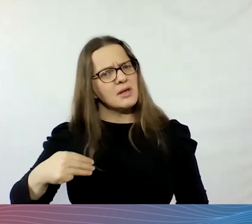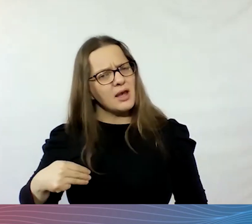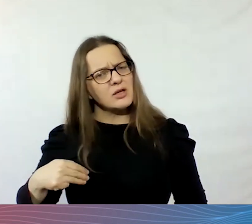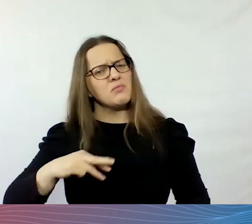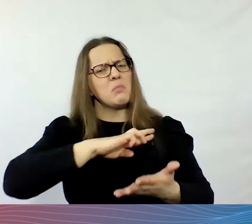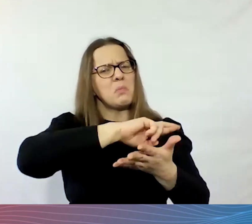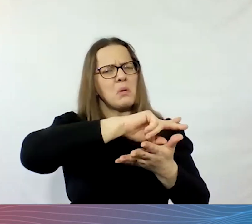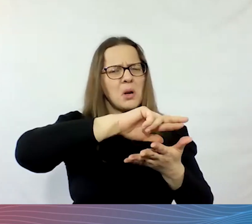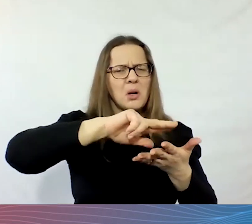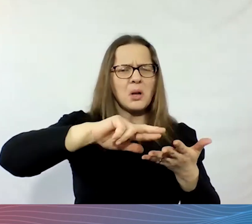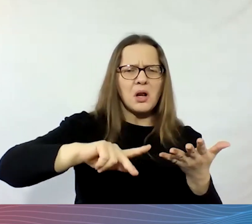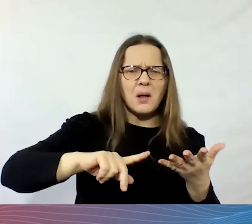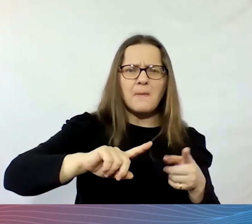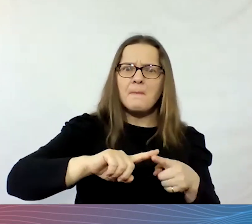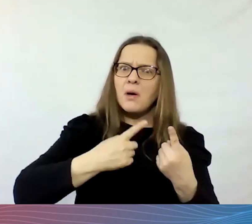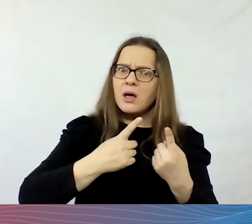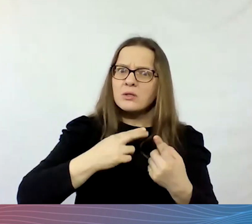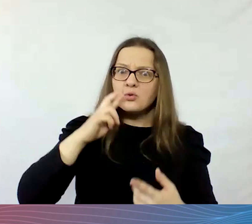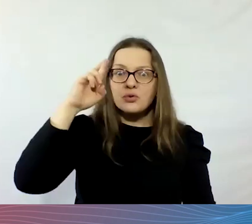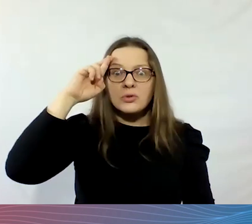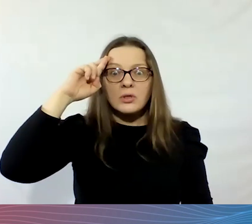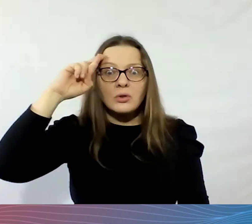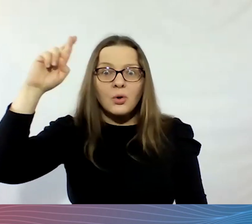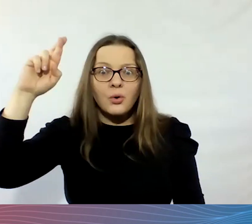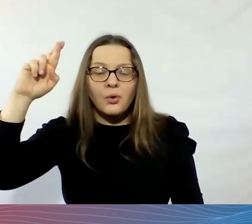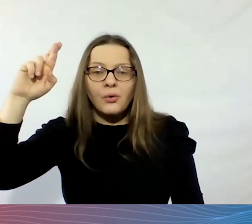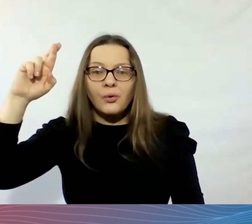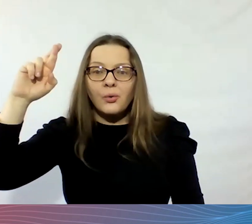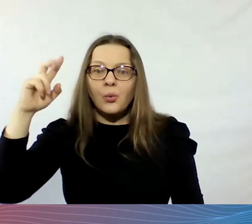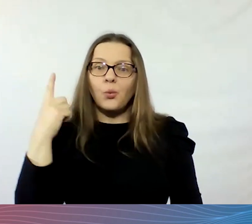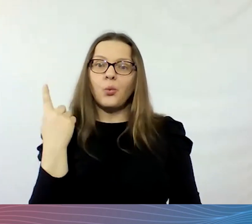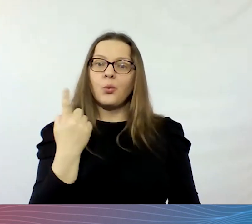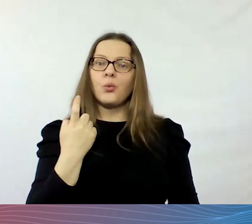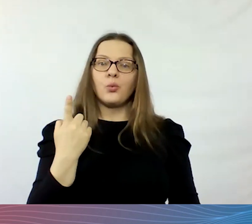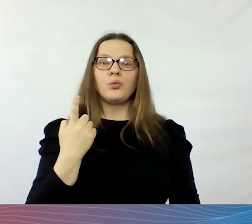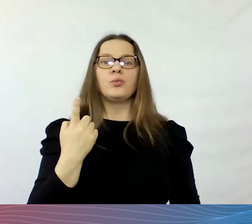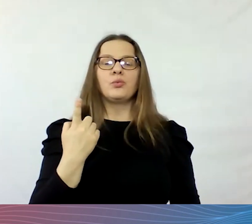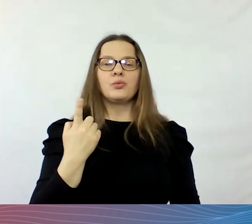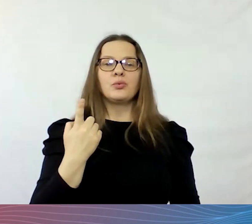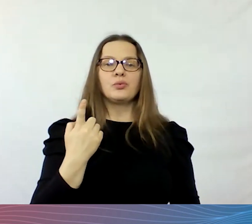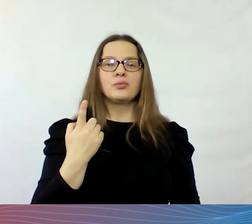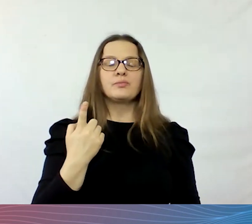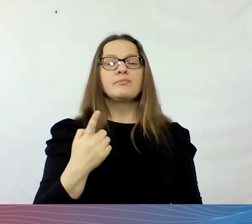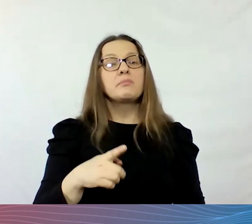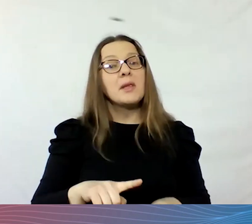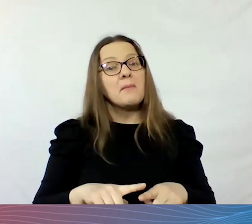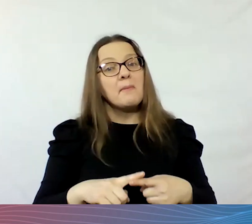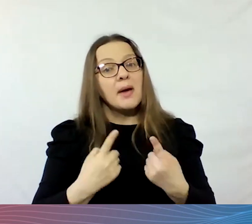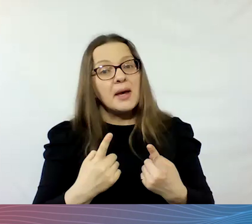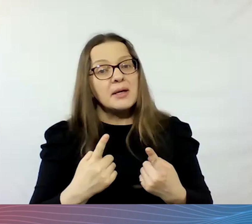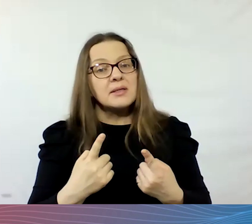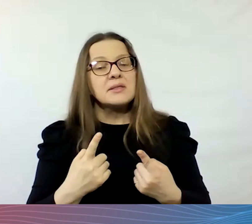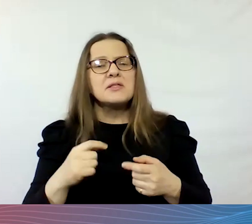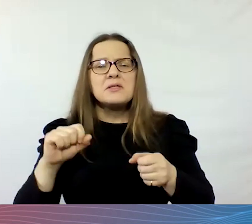o Senhor é o mesmo. E há diversidade nas realizações ou nas